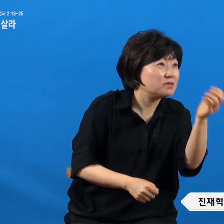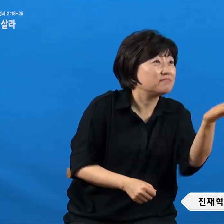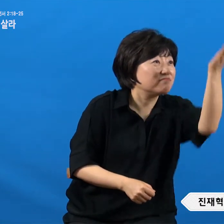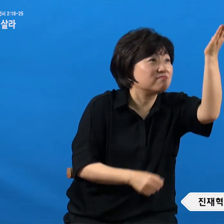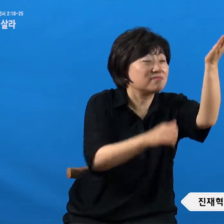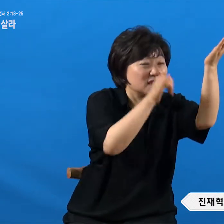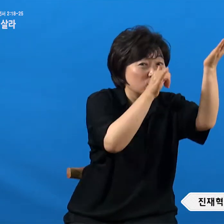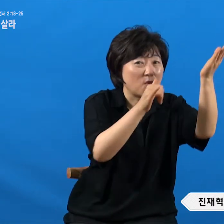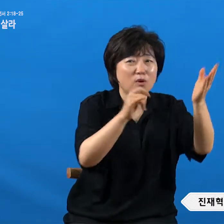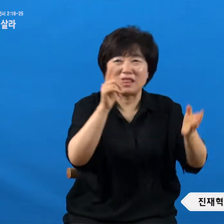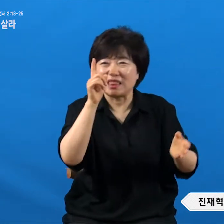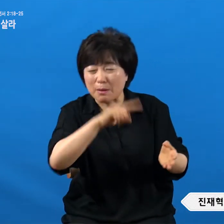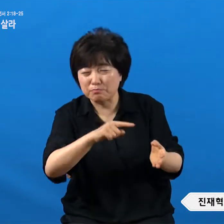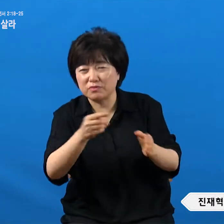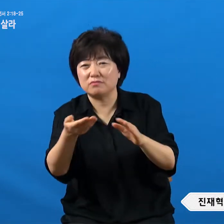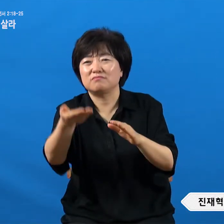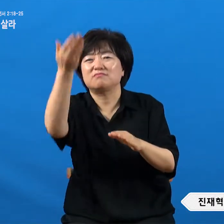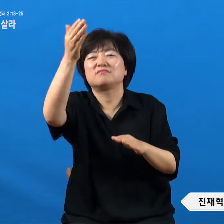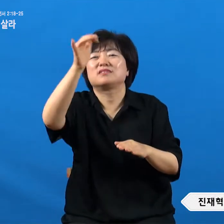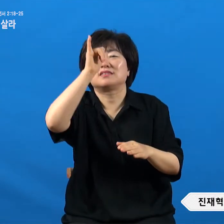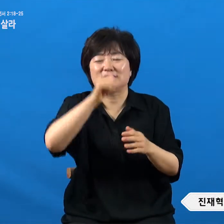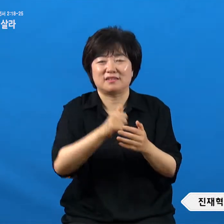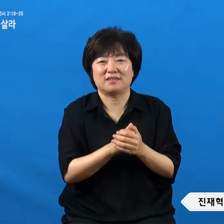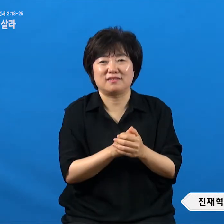자들이란, 이 까다로운 헬라의 원어를 보면